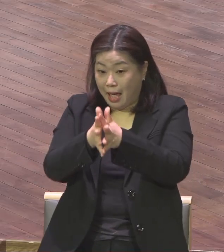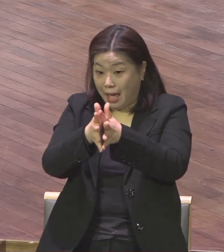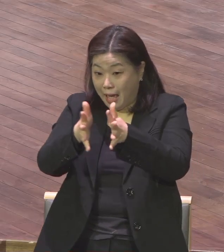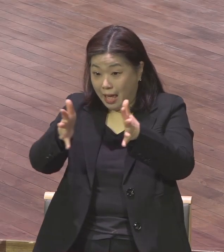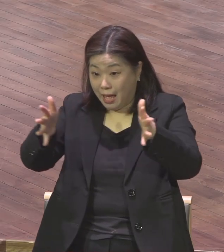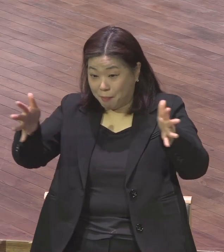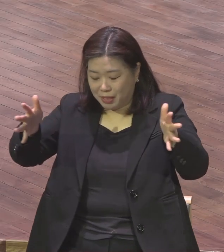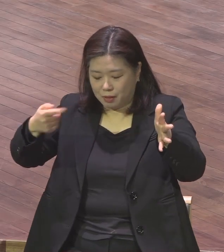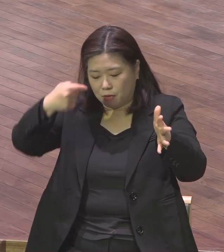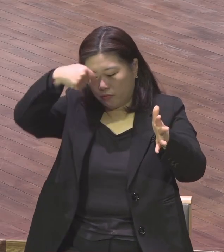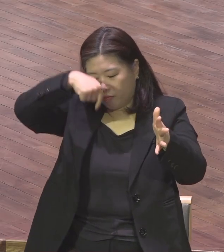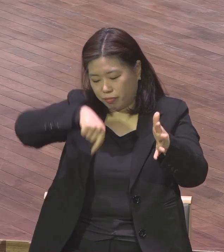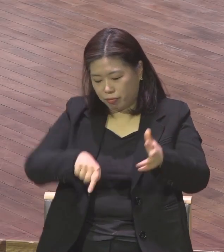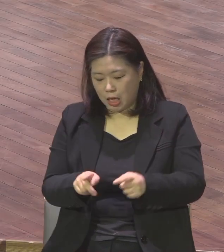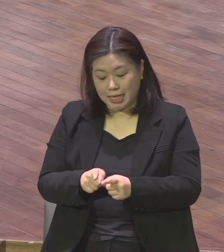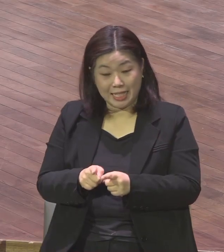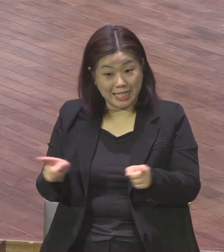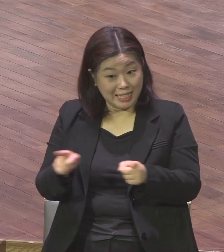영적 싸움이에요 그냥.